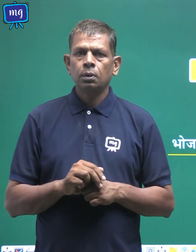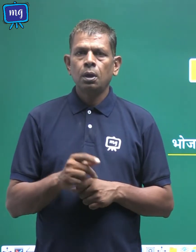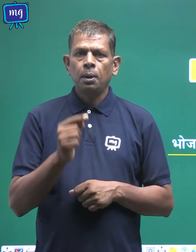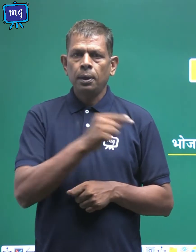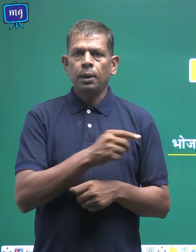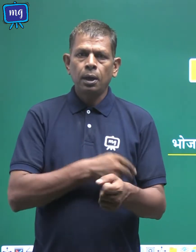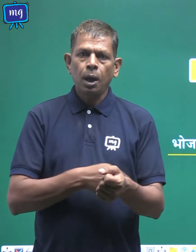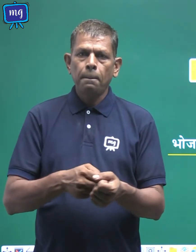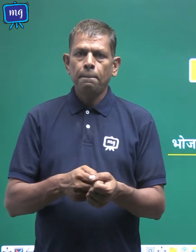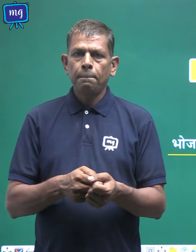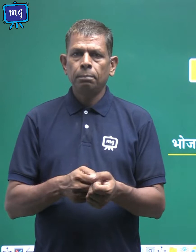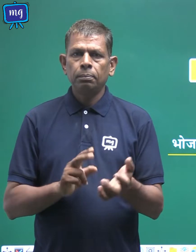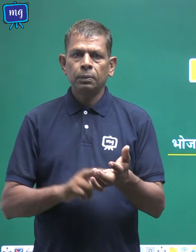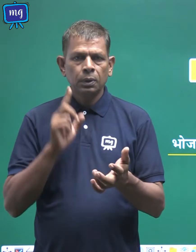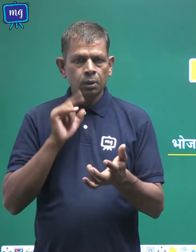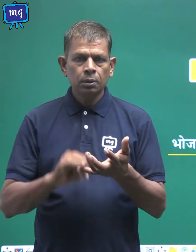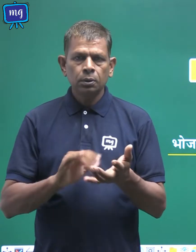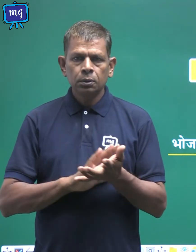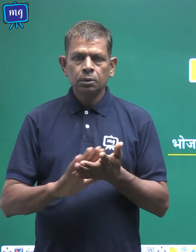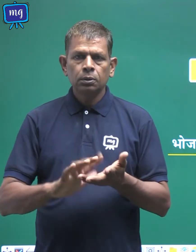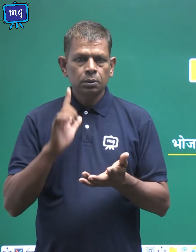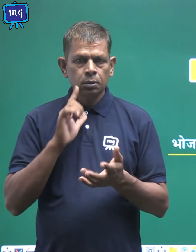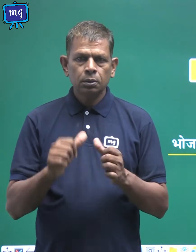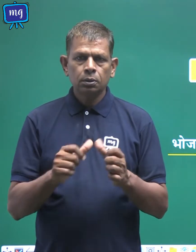मेरा नाम निशी अरोड़ा है